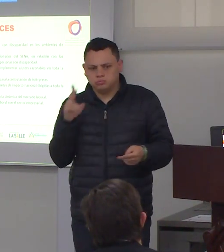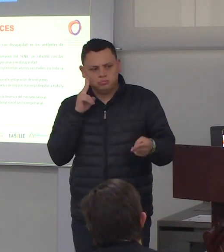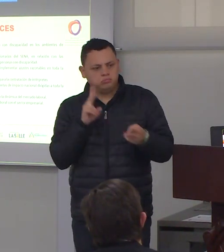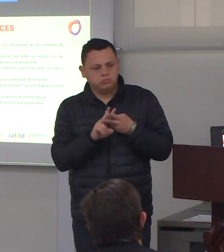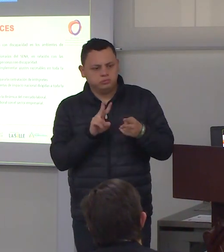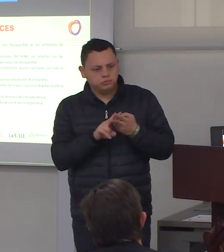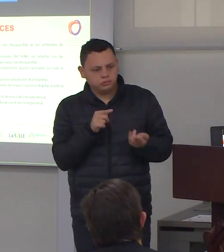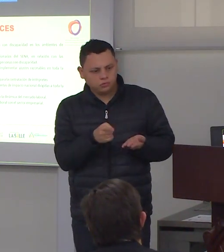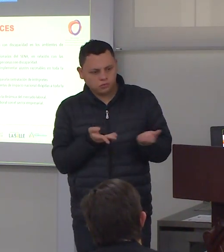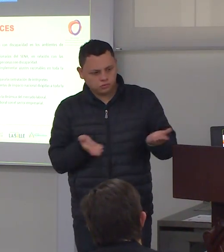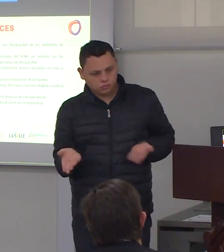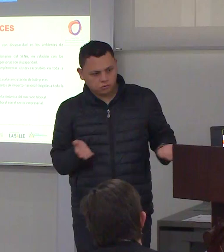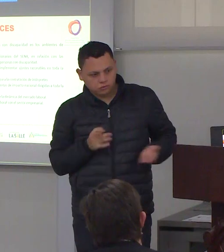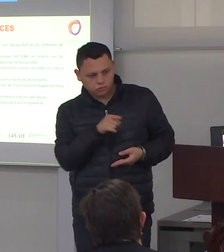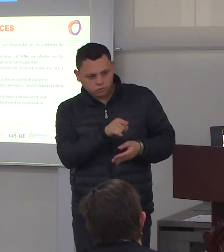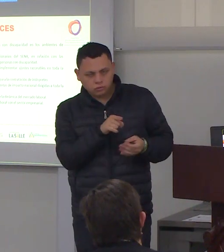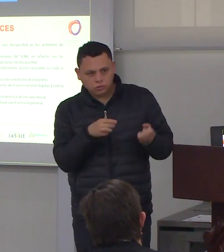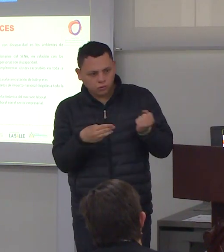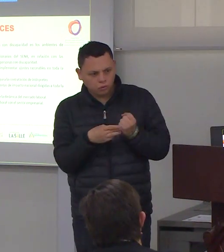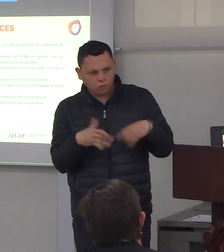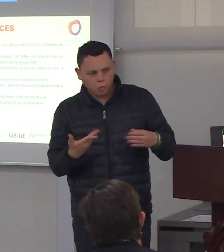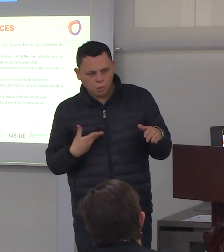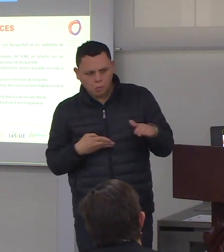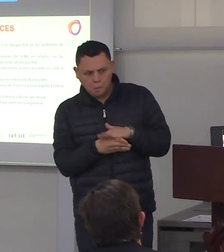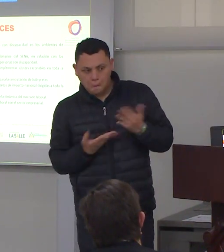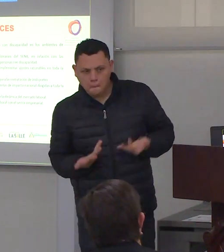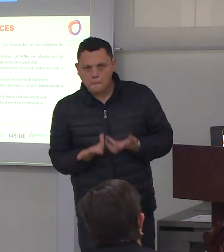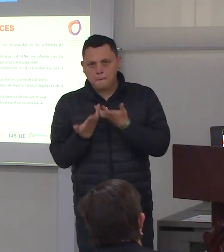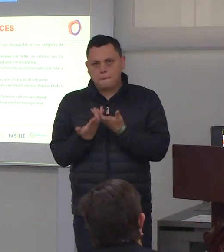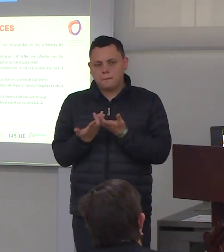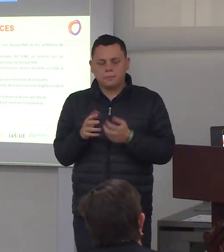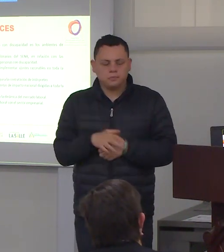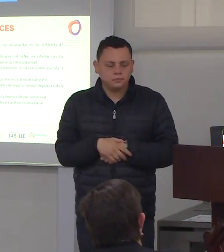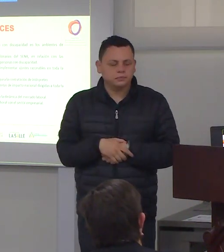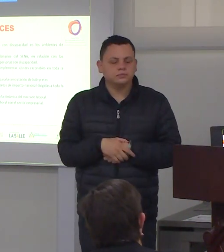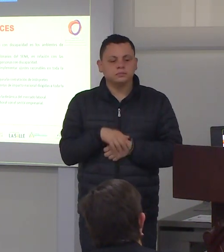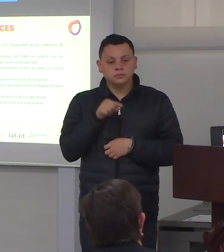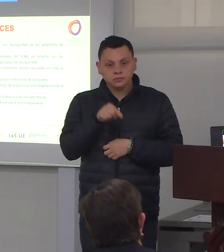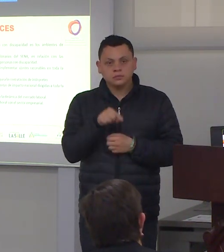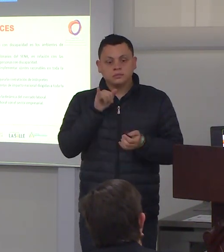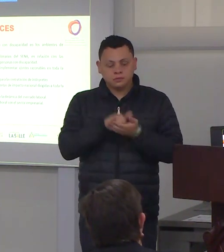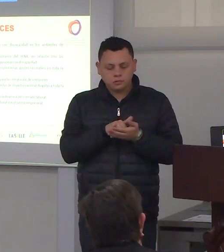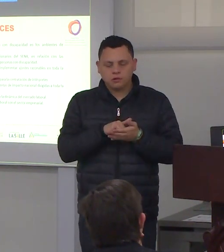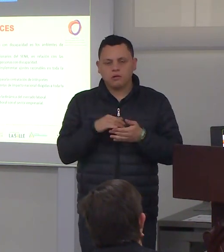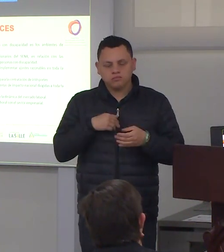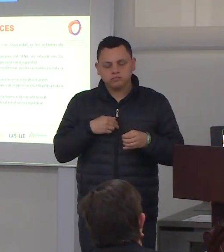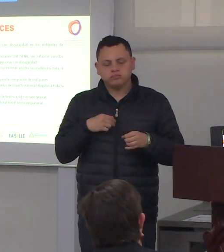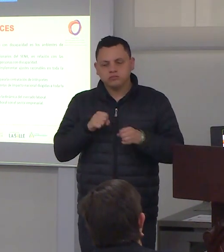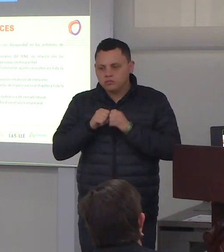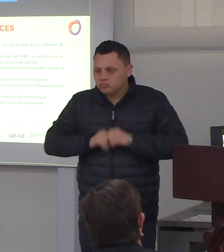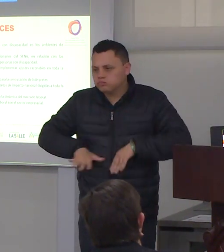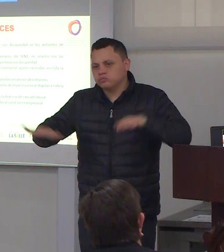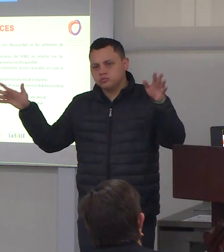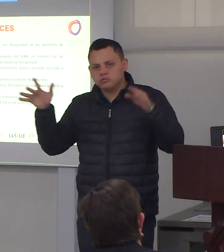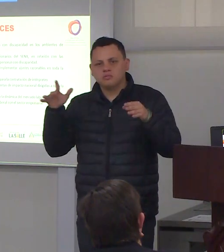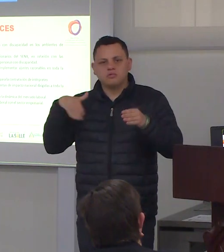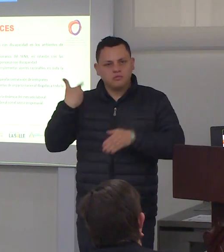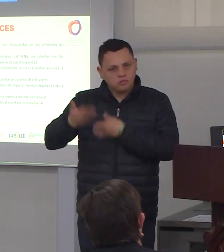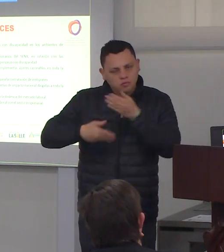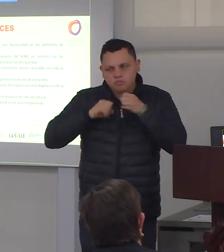los servicios que tenía la entidad y cómo acceder a ellos. Entonces, a través de los ejercicios que hemos hecho de divulgación,